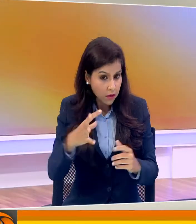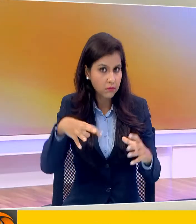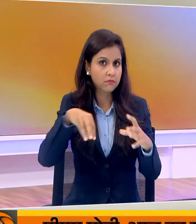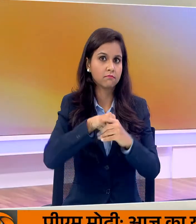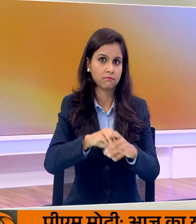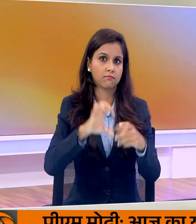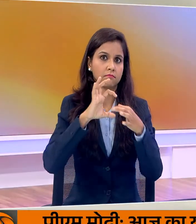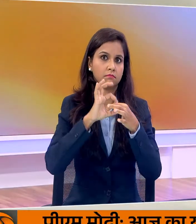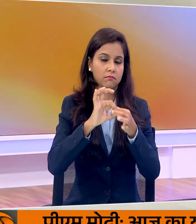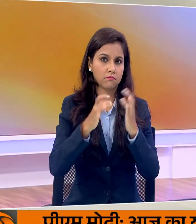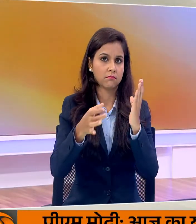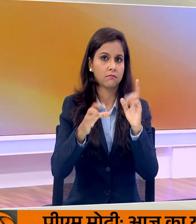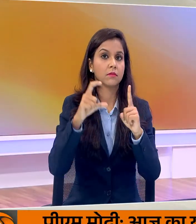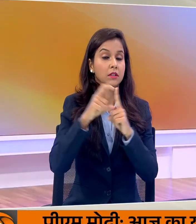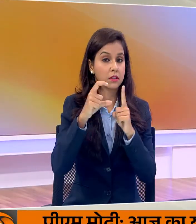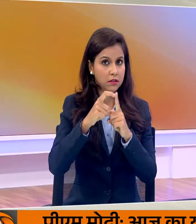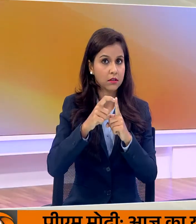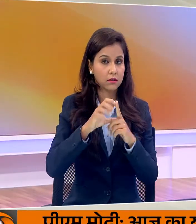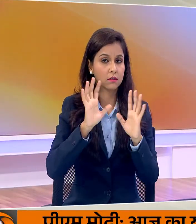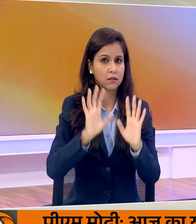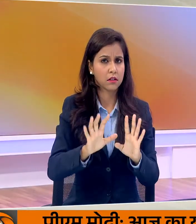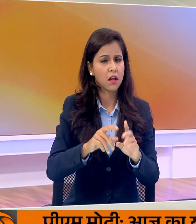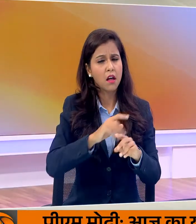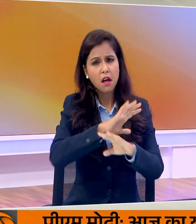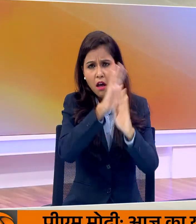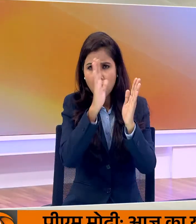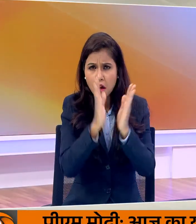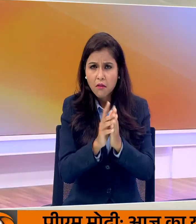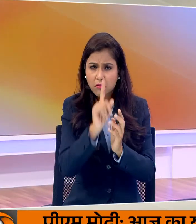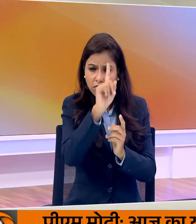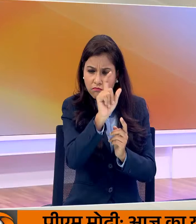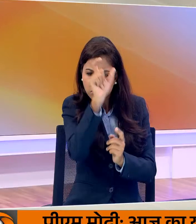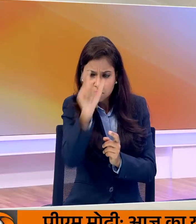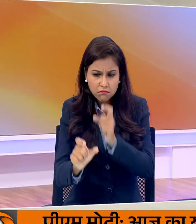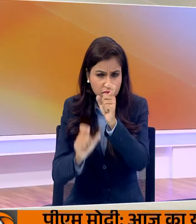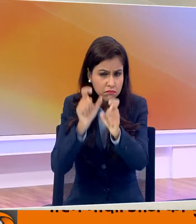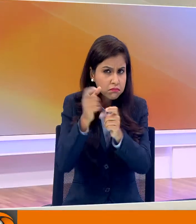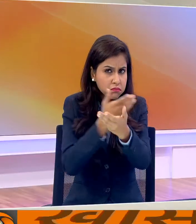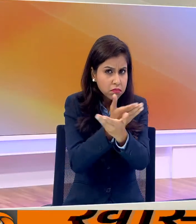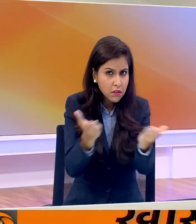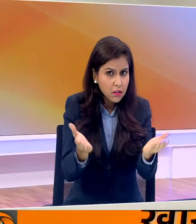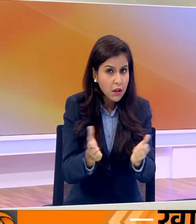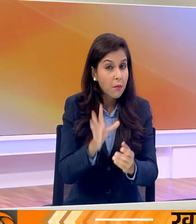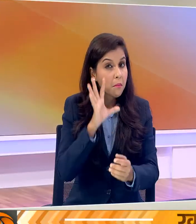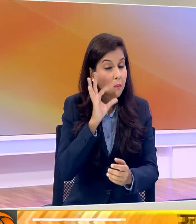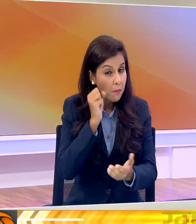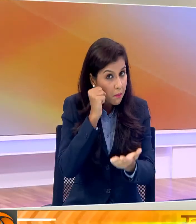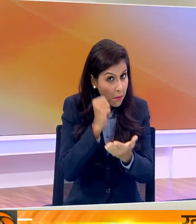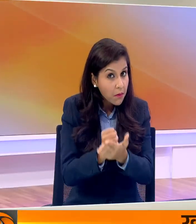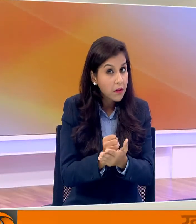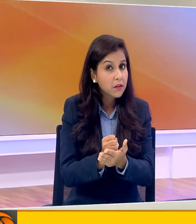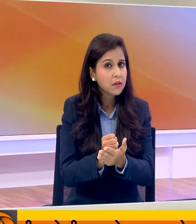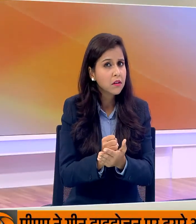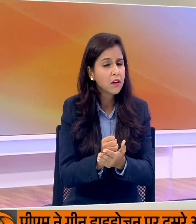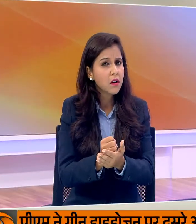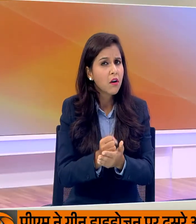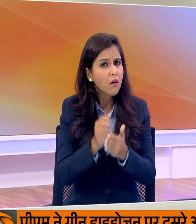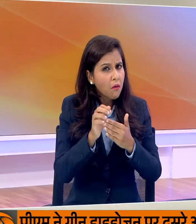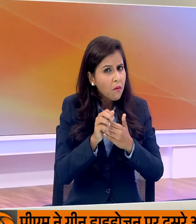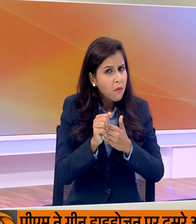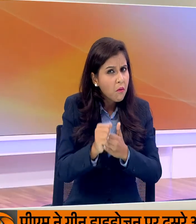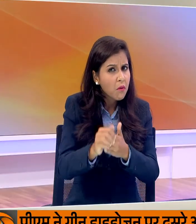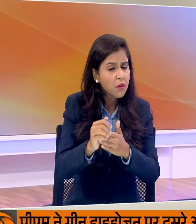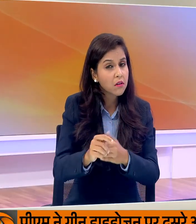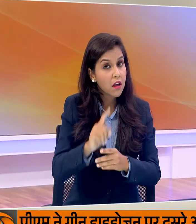digitally. Every single person must be able to avail of